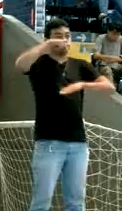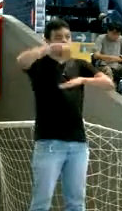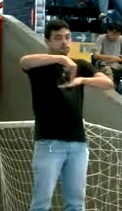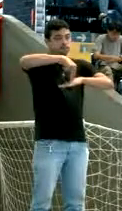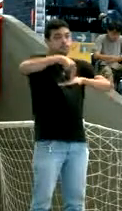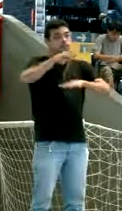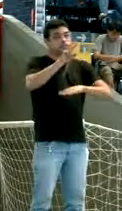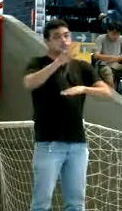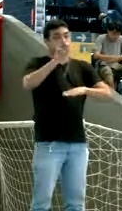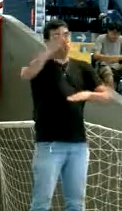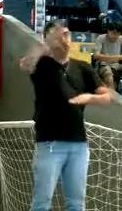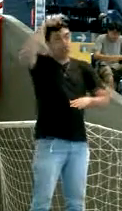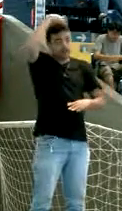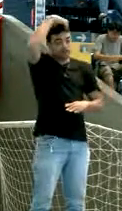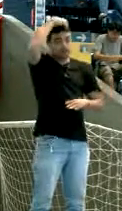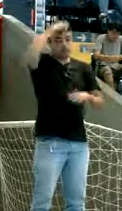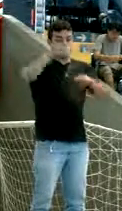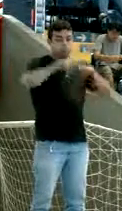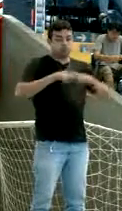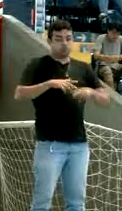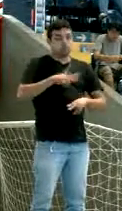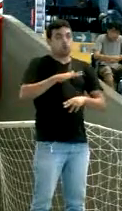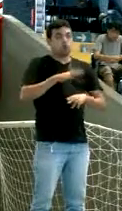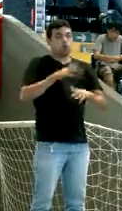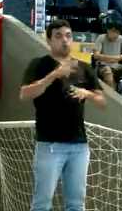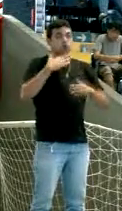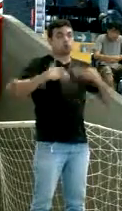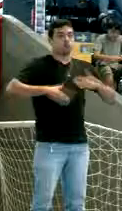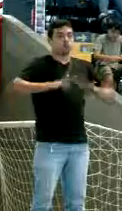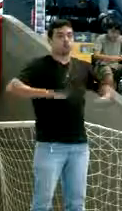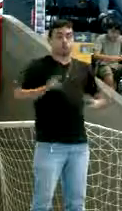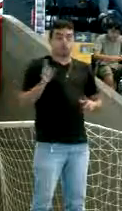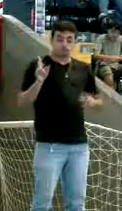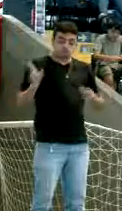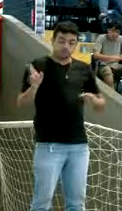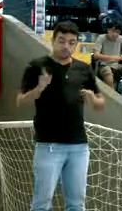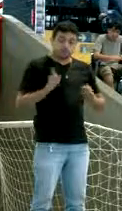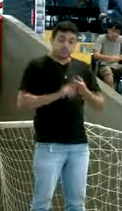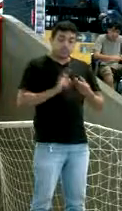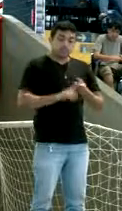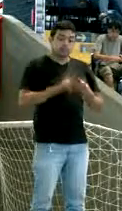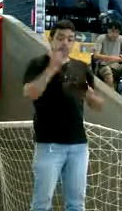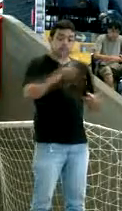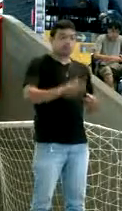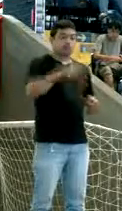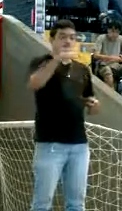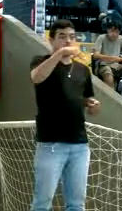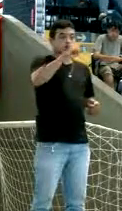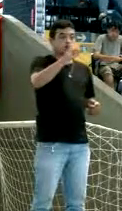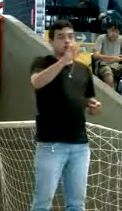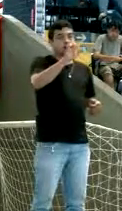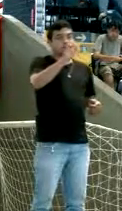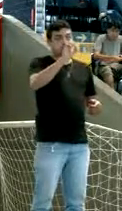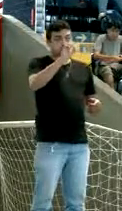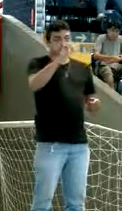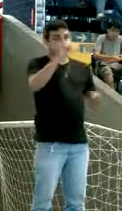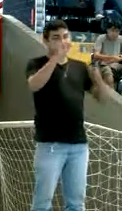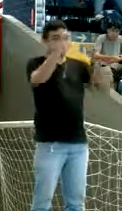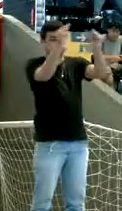Davi rei, mais ou menos nessa posição. Dizem que quando Michelangelo terminou de esculpir